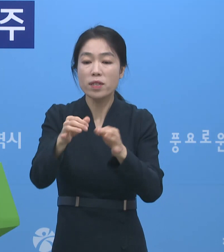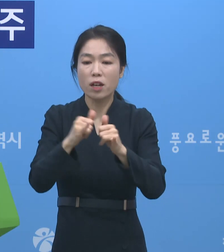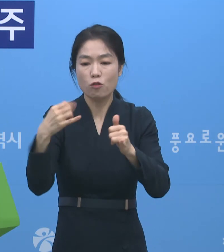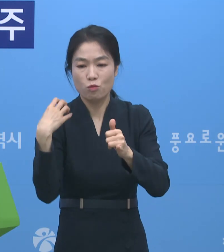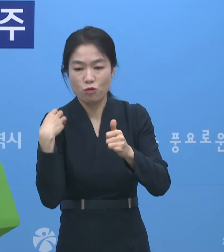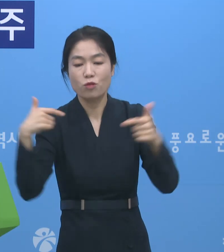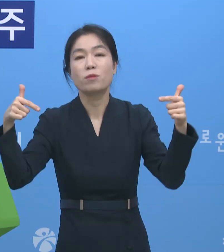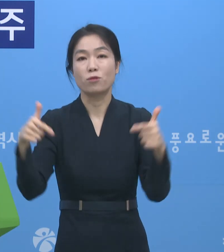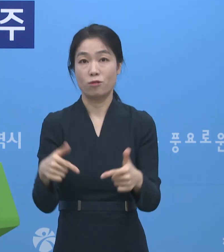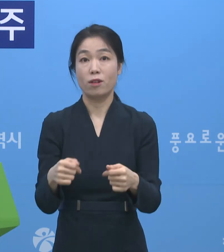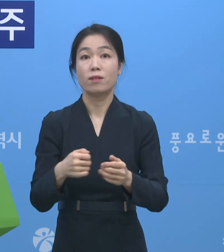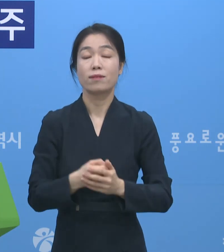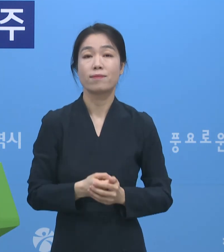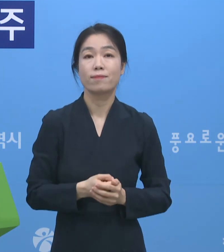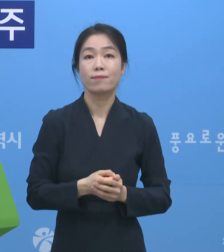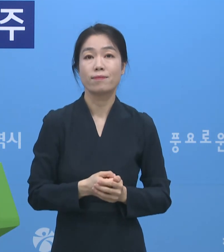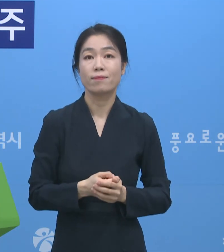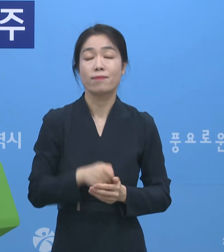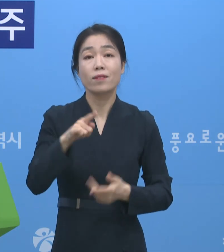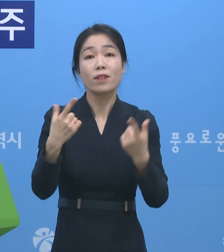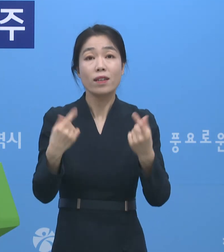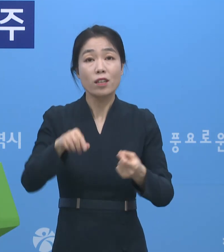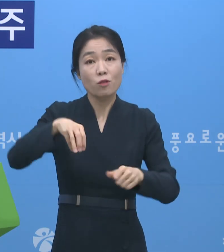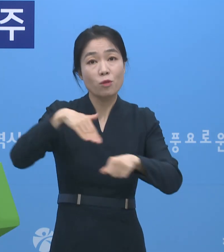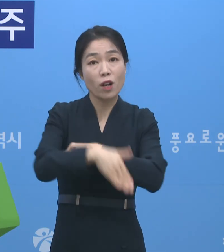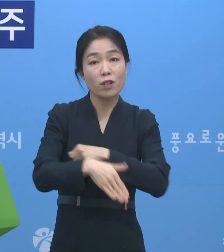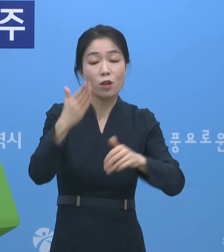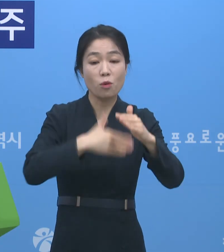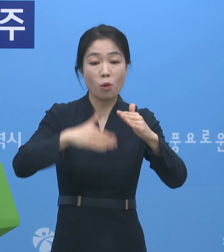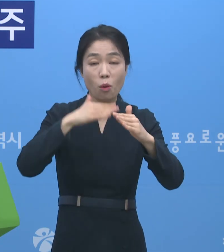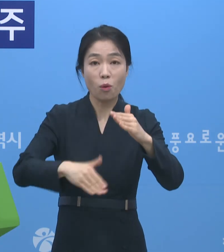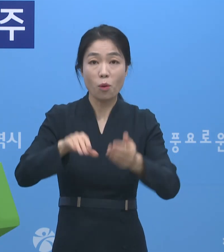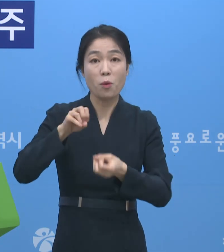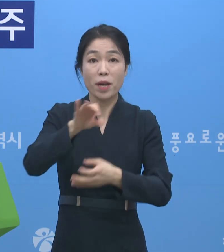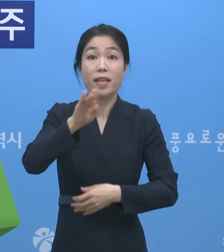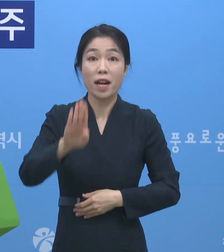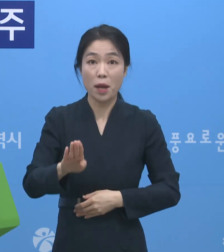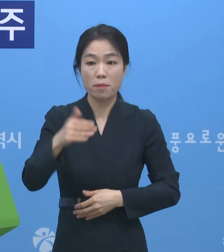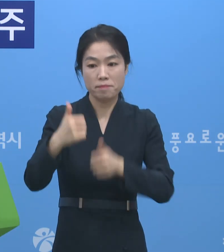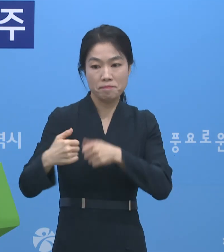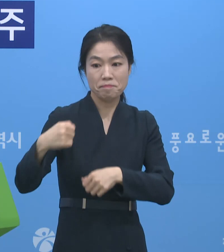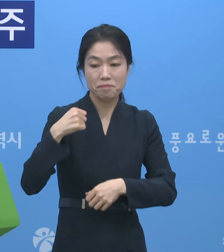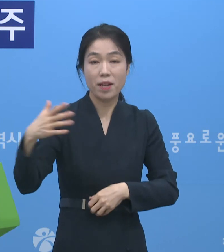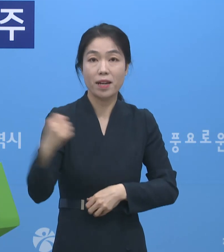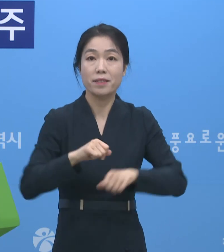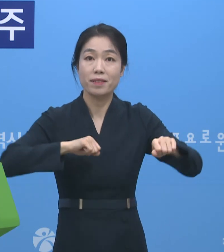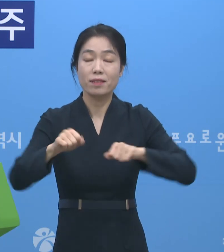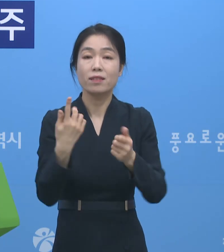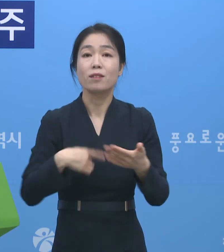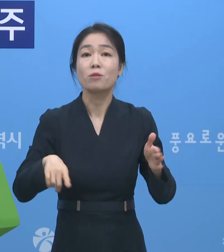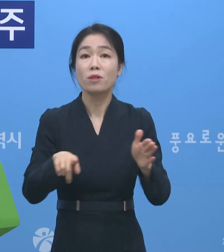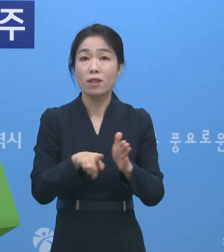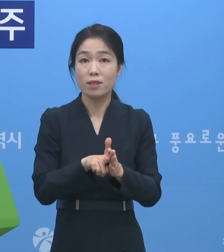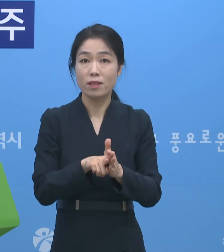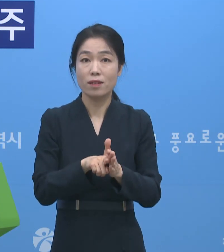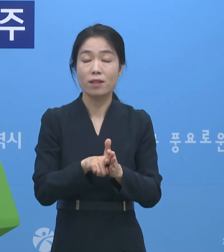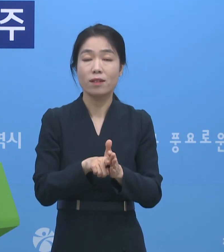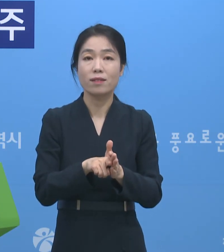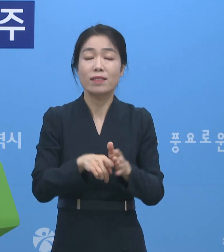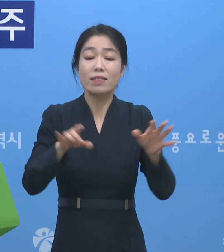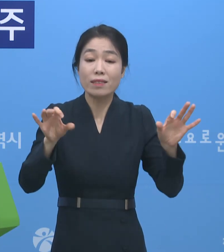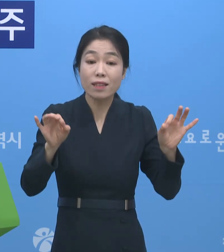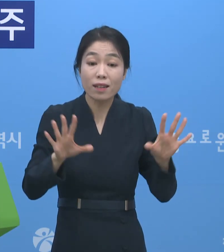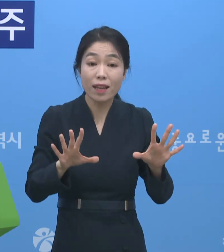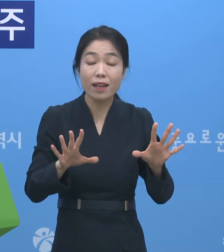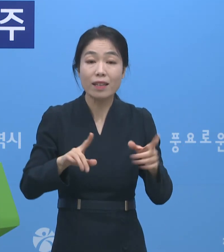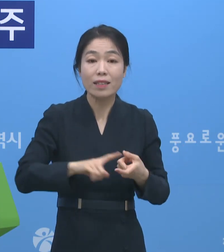크게 줄였습니다. 이러한 광주형 공공배달앱이 경쟁력을 갖고 활성화되기 위해서는 단기간